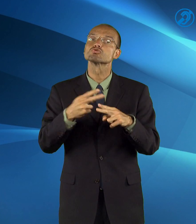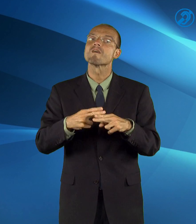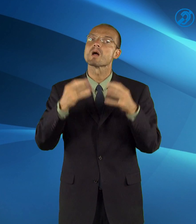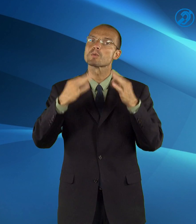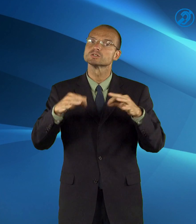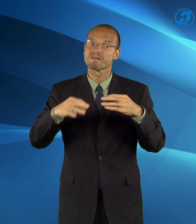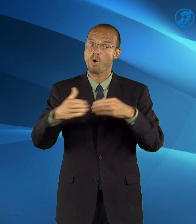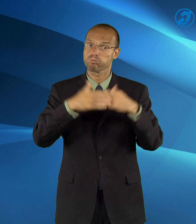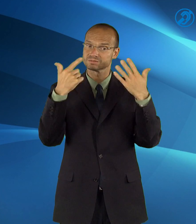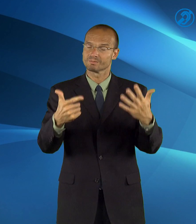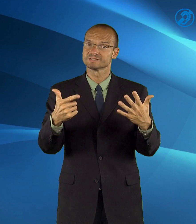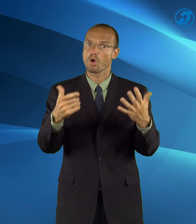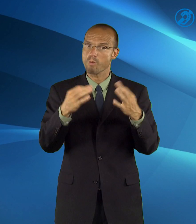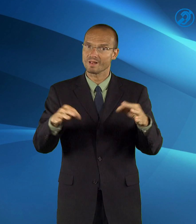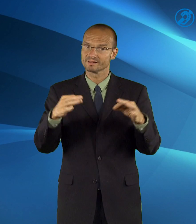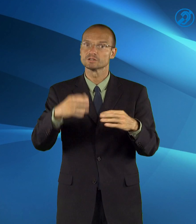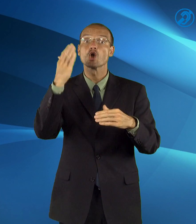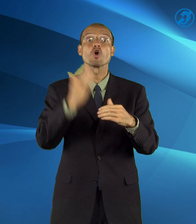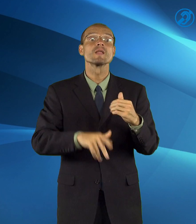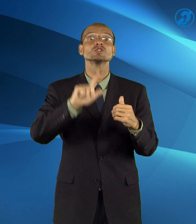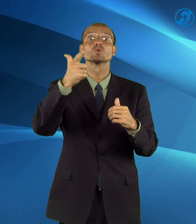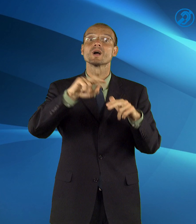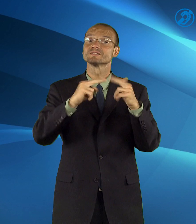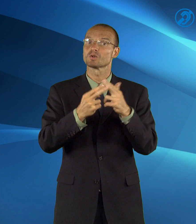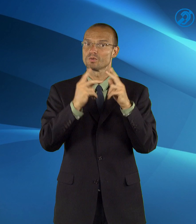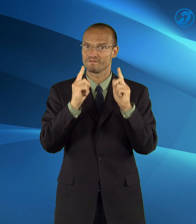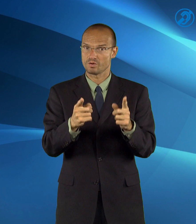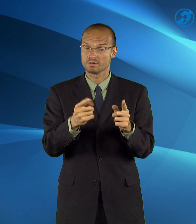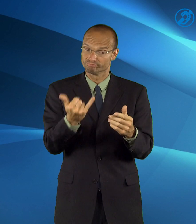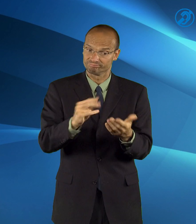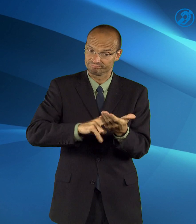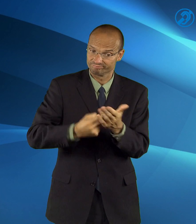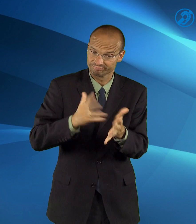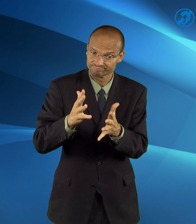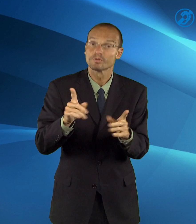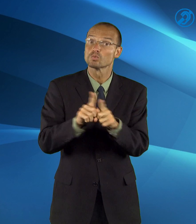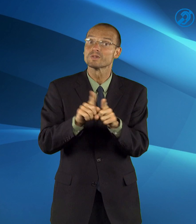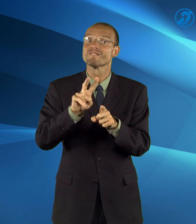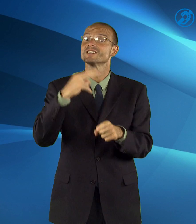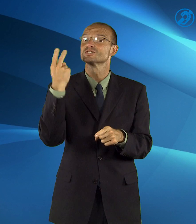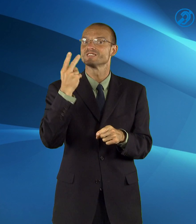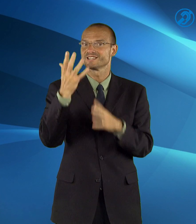Državna proslava ob 70. obletnici konca druge svetovne vojne, tolmačena v slovenski znakovni jezik.